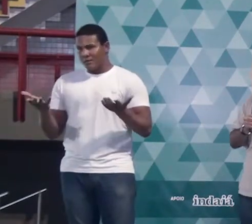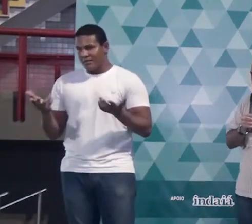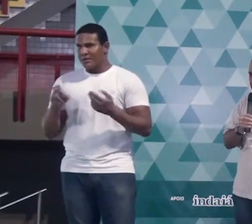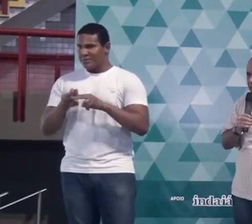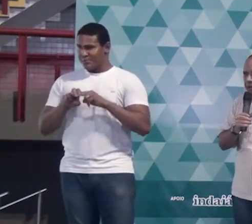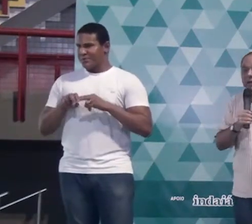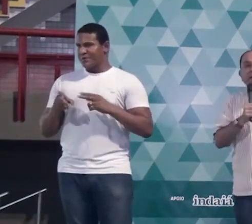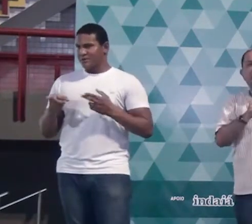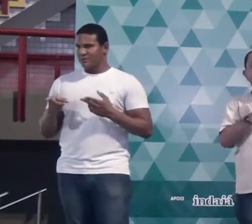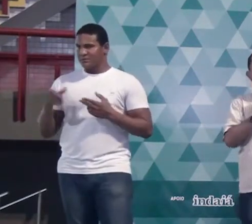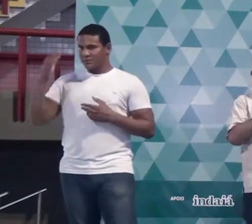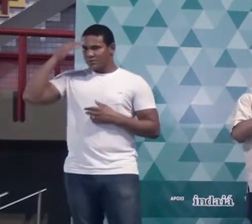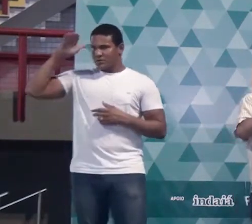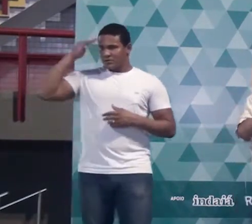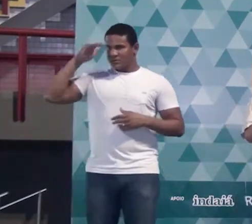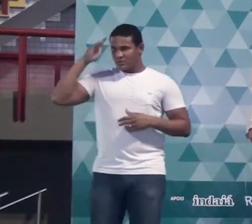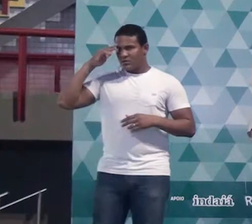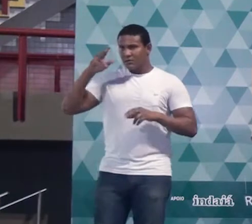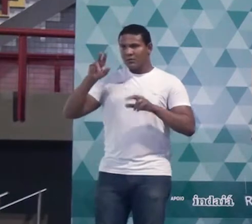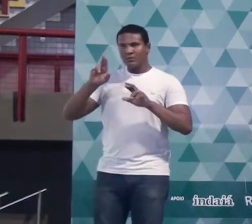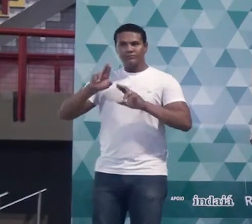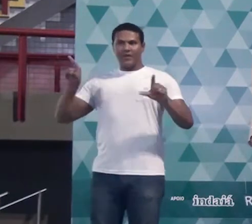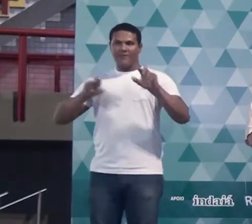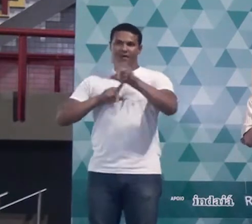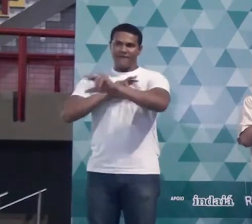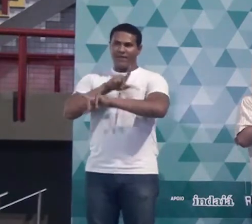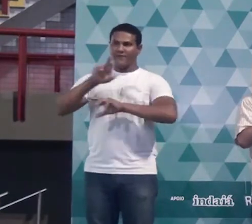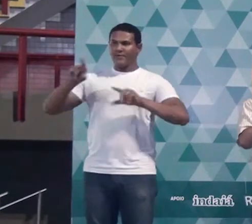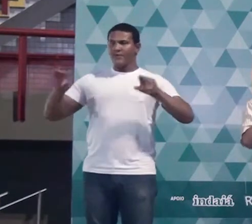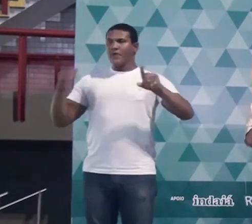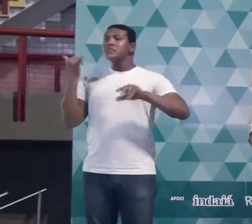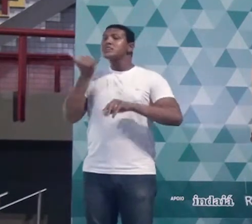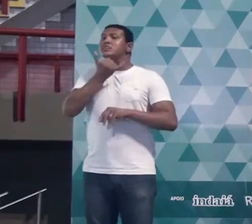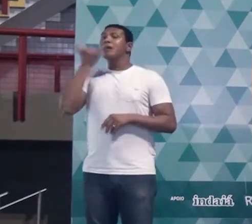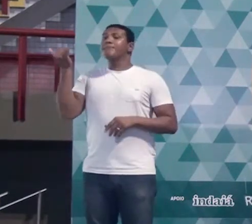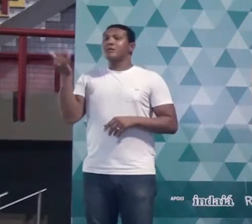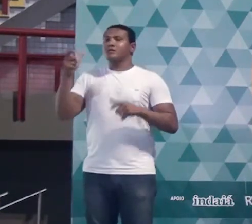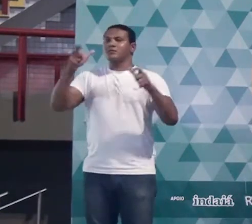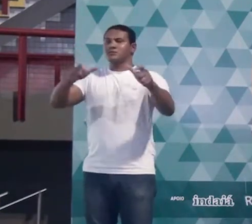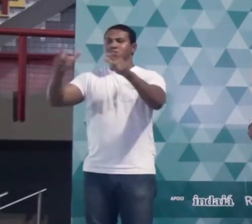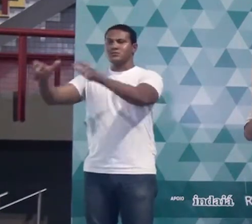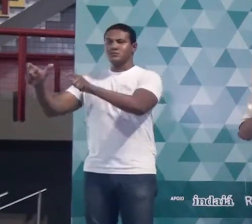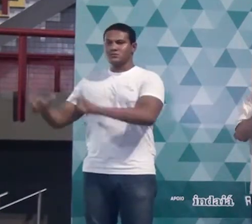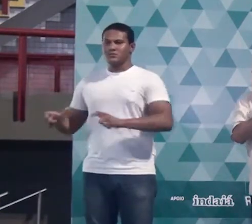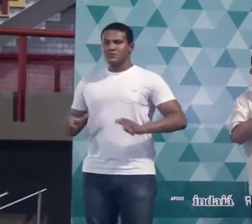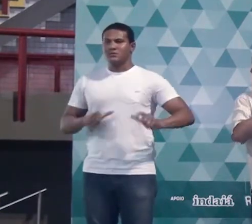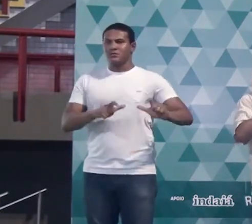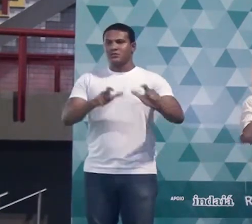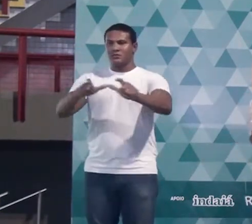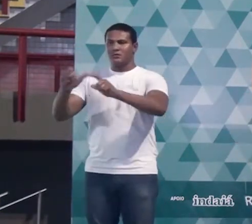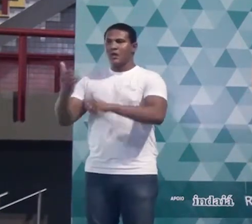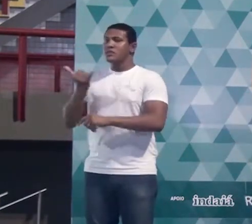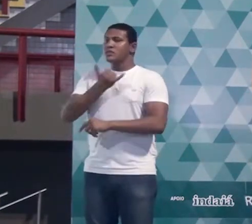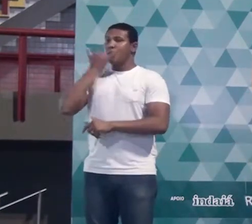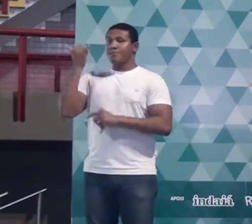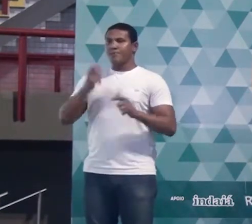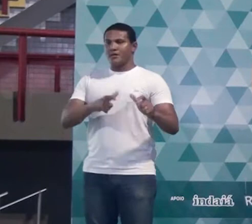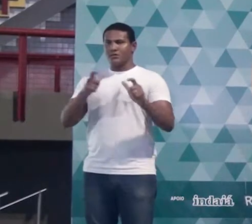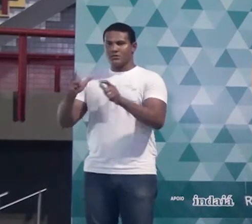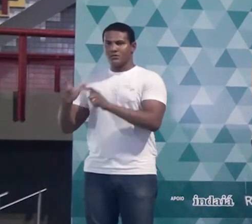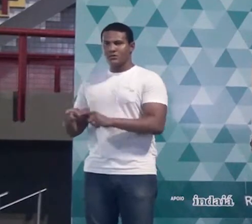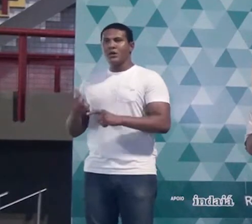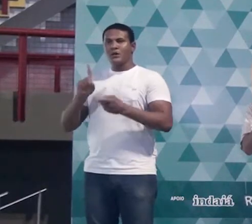Compreenderam isso ou não? Então a linguagem está disposta à variação. Quando nós estudamos a gramática, estamos estudando